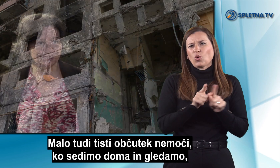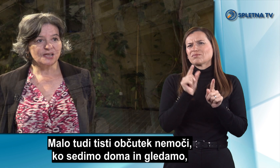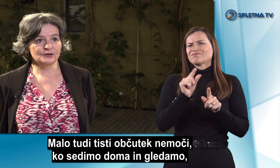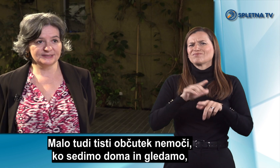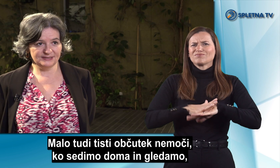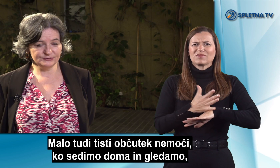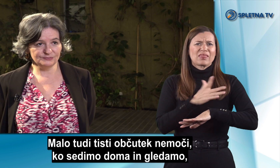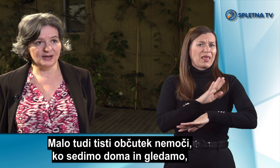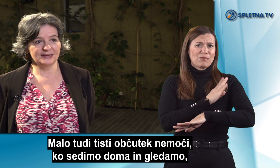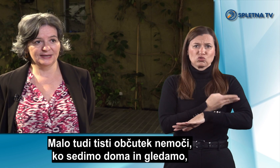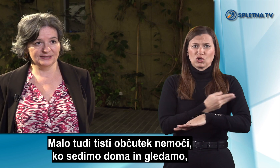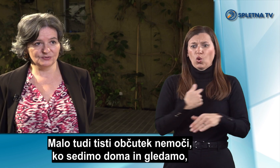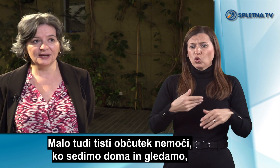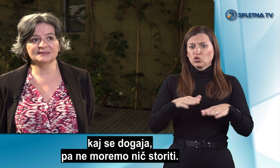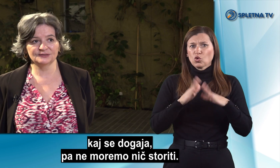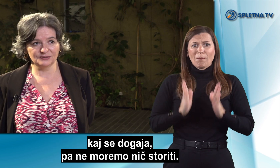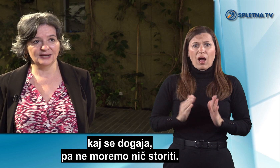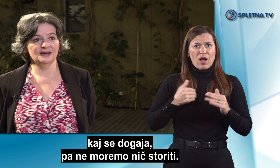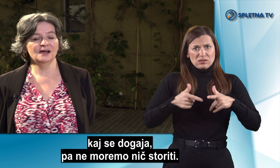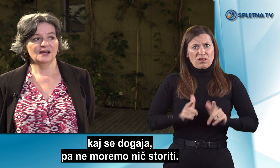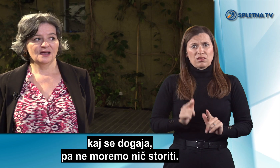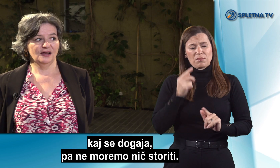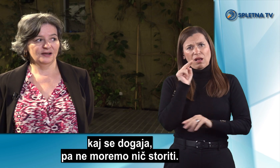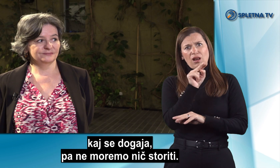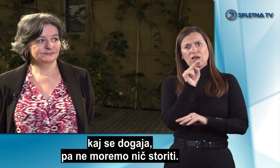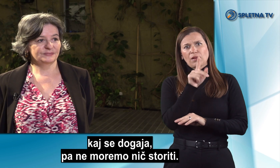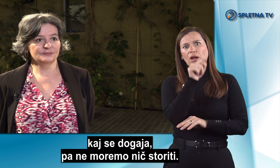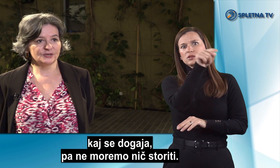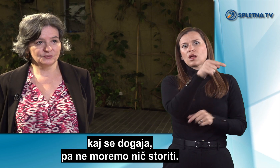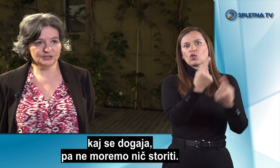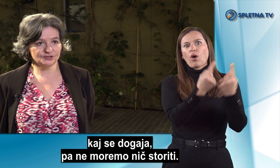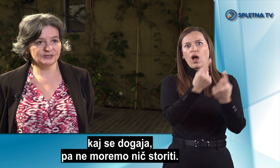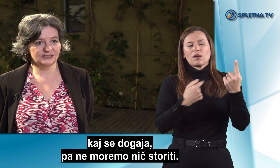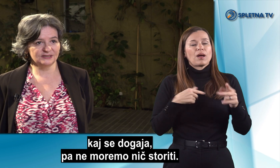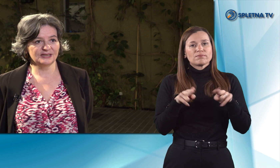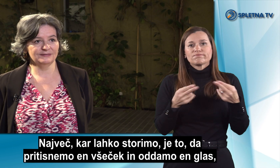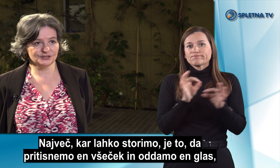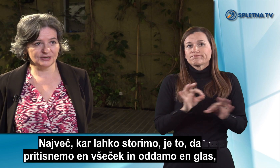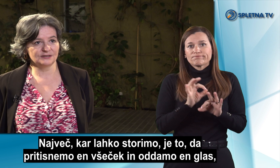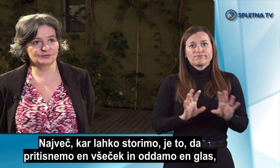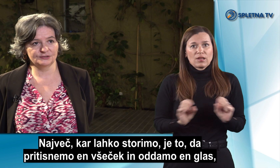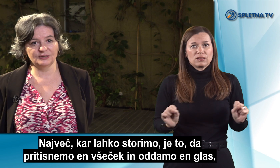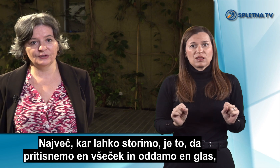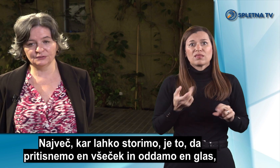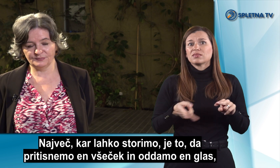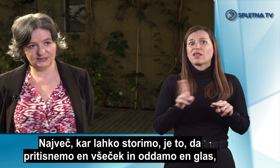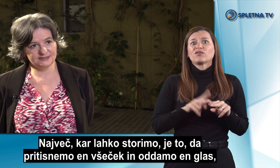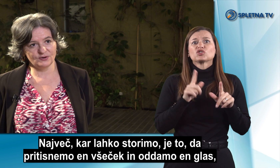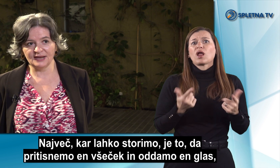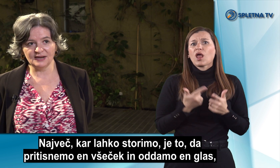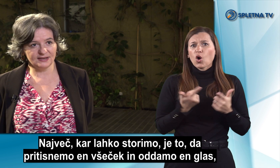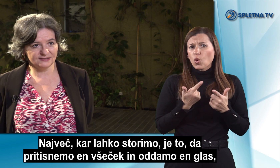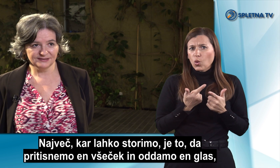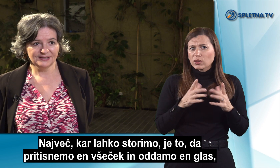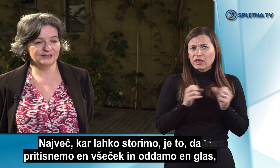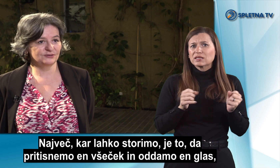nemoči, ko sedimo doma in gledamo, kaj se dogaja, pa ne moremo nič storiti. Največ, kar lahko storimo, je to, da pritisnemo